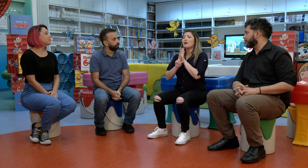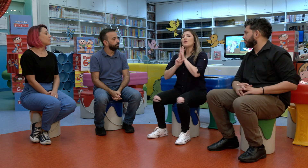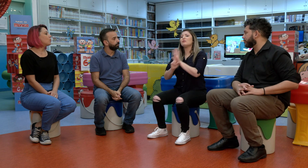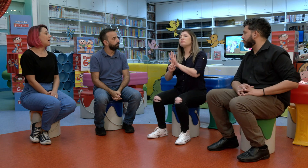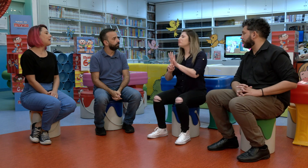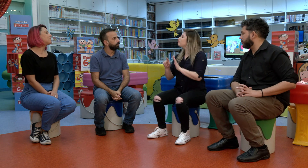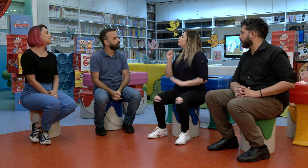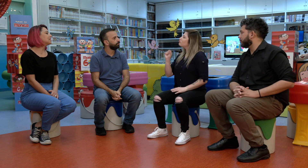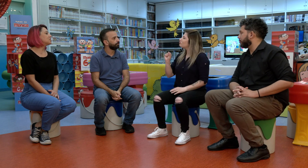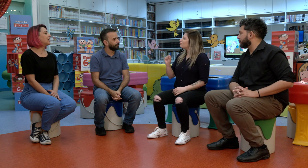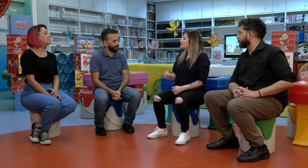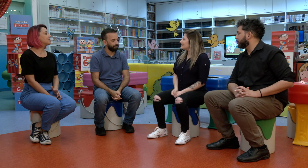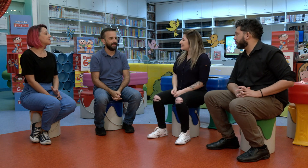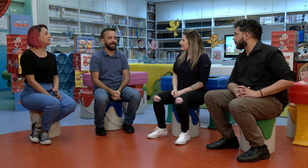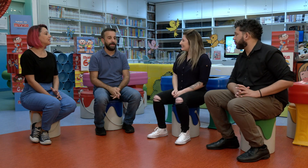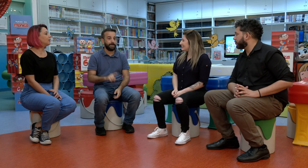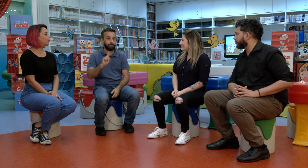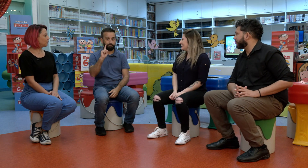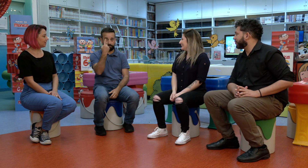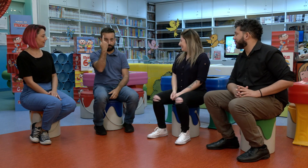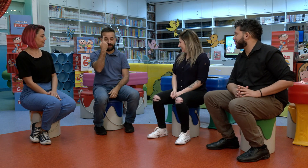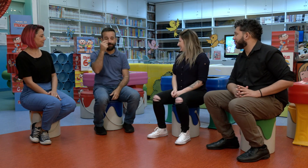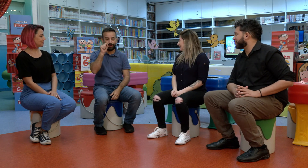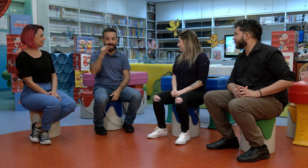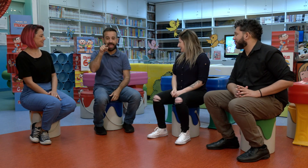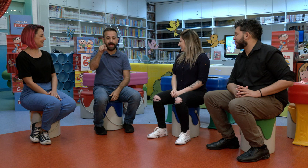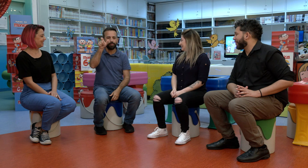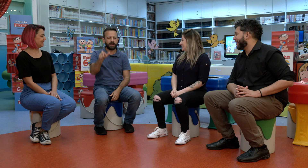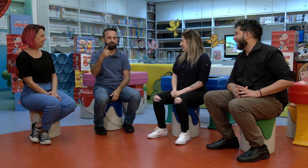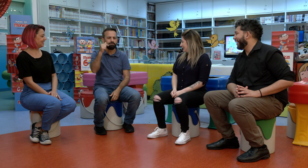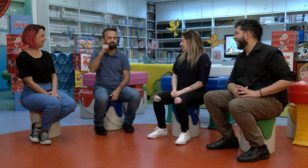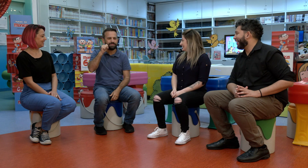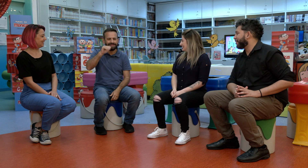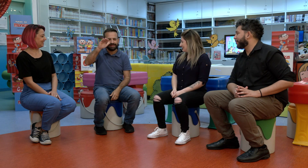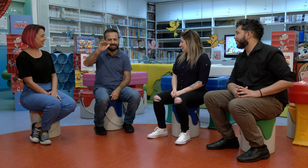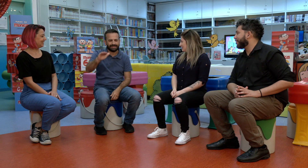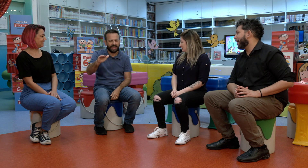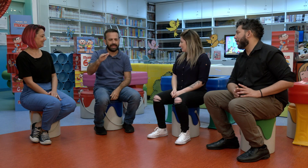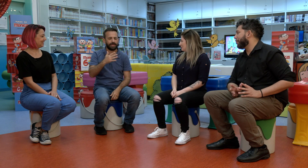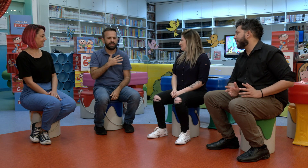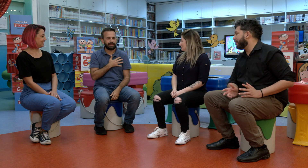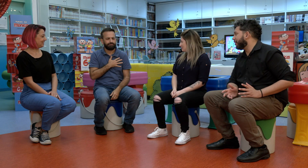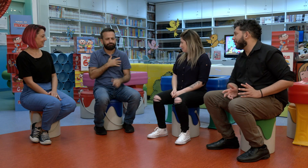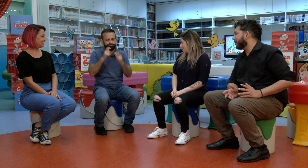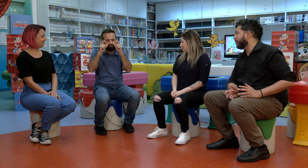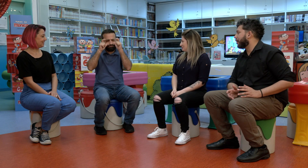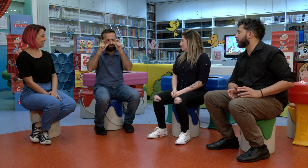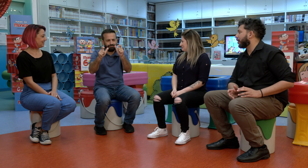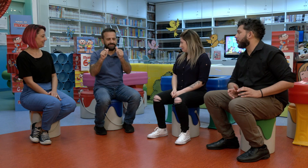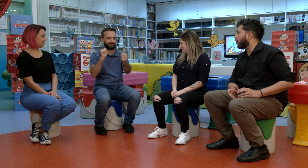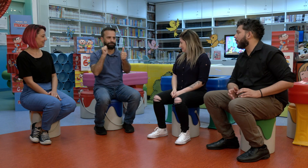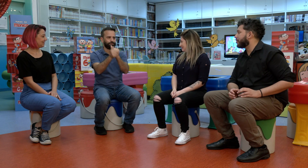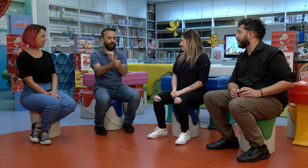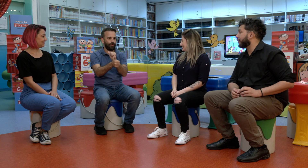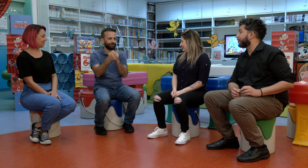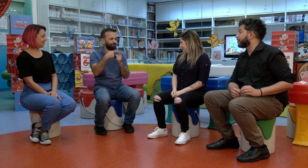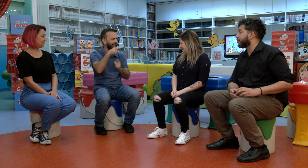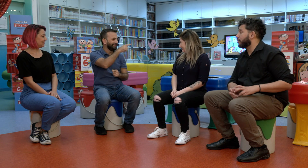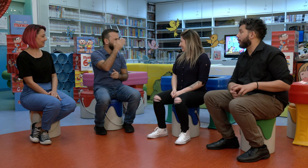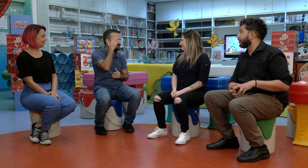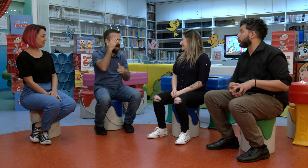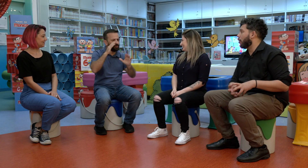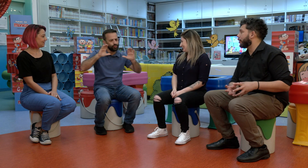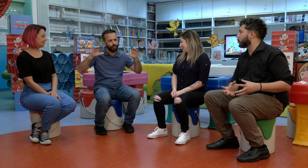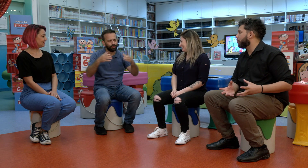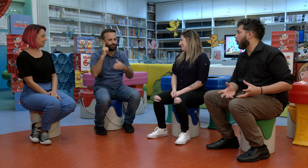é uma representante, ela representa o que então? Conta pra nós. É importante que ela é uma menina, ela é muito carinhosa, ela tem